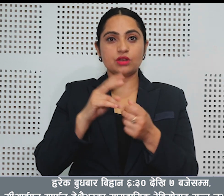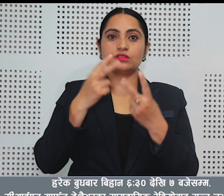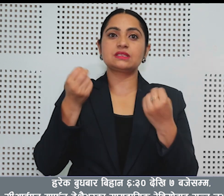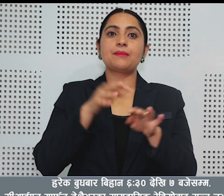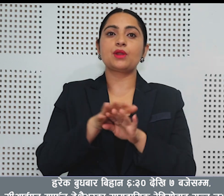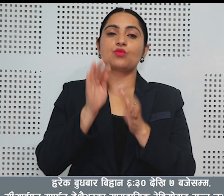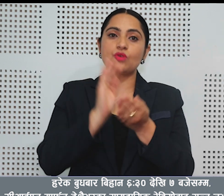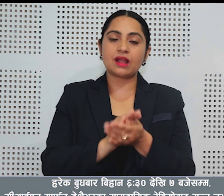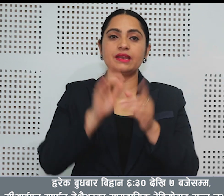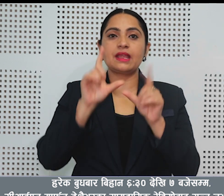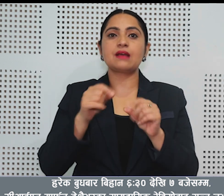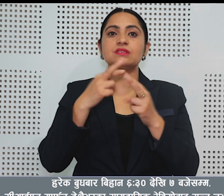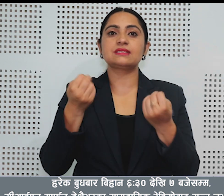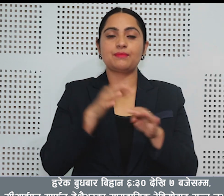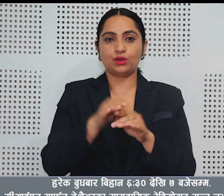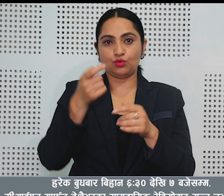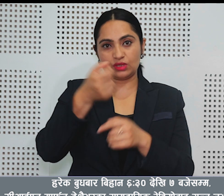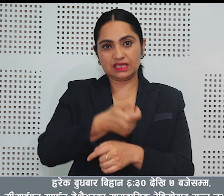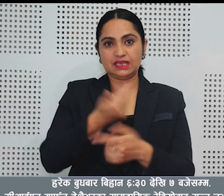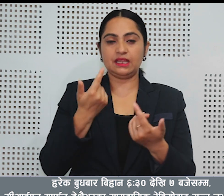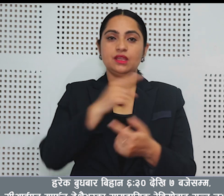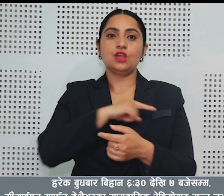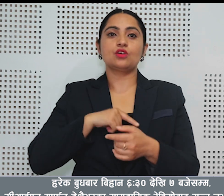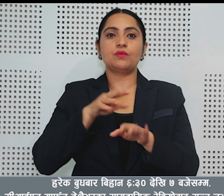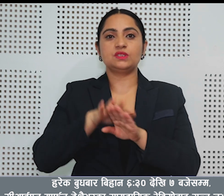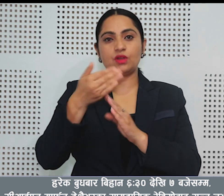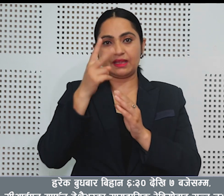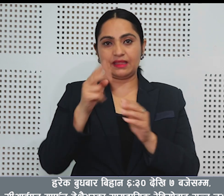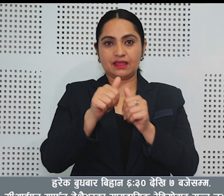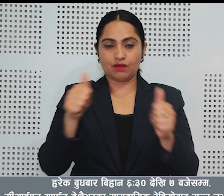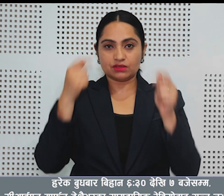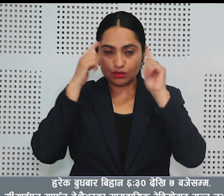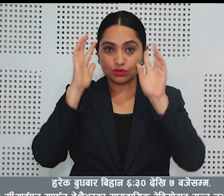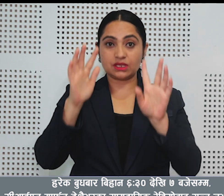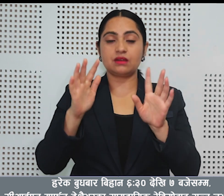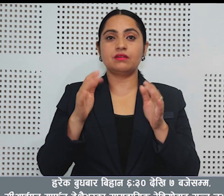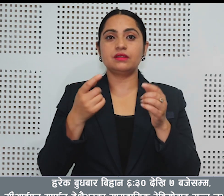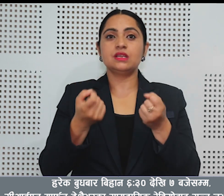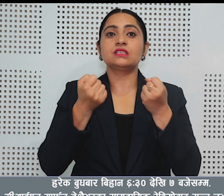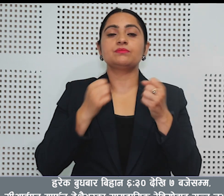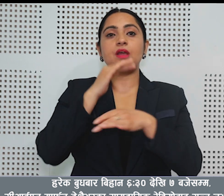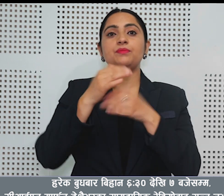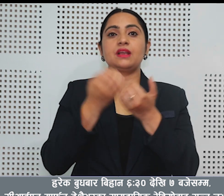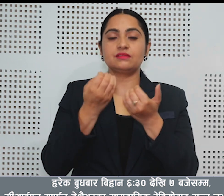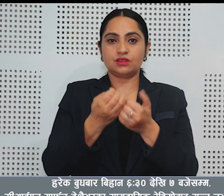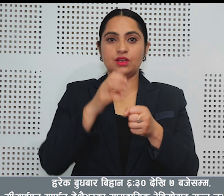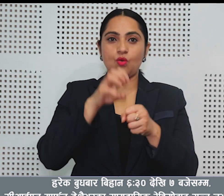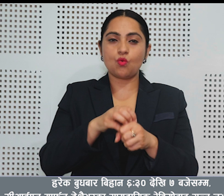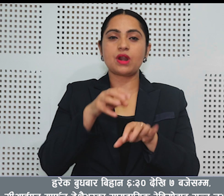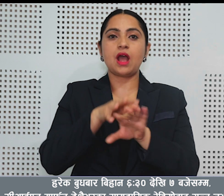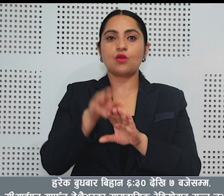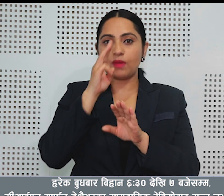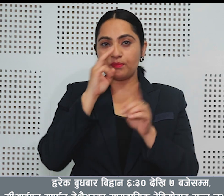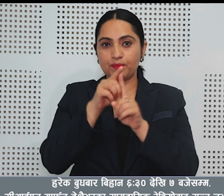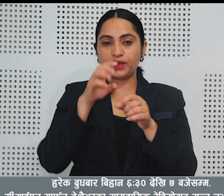सामग्रीहरू स्टकमा राख्ने आवश्यक सामग्रीहरू, त्यस्तै गरी कर्मचारीहरूलाई पनि त्यही अनुसार चाहिँ अलर्ट गराउने, क्षमता विकास गर्ने, वडाहरूमा